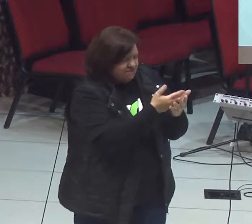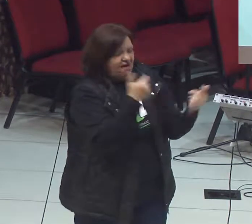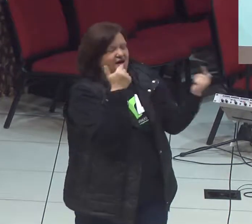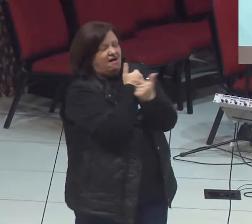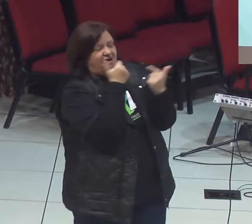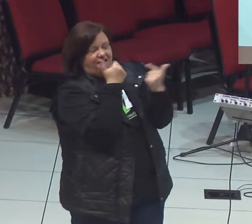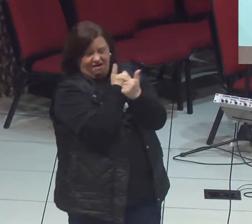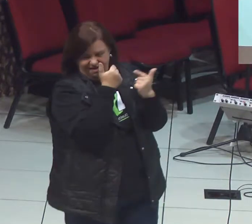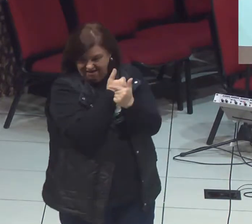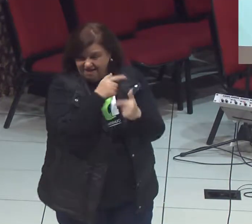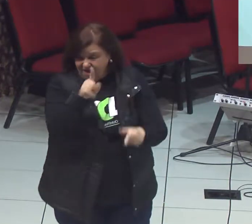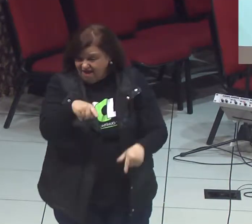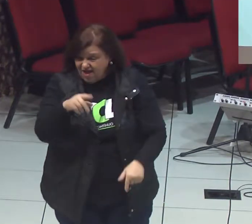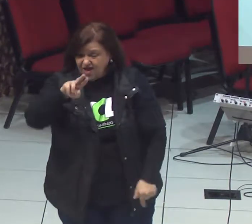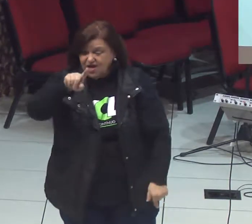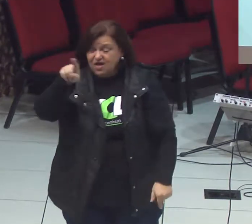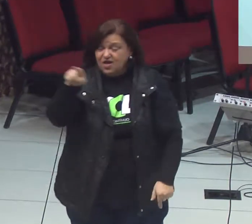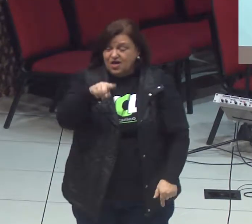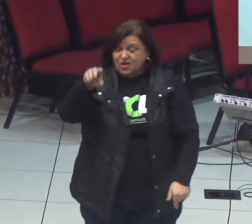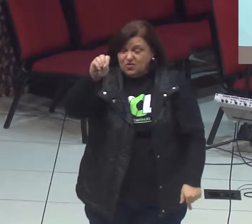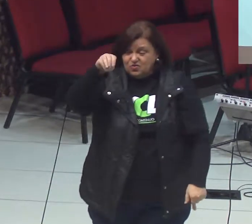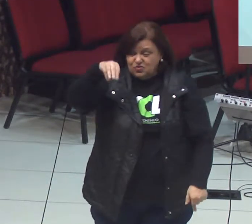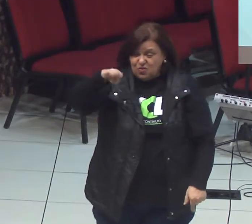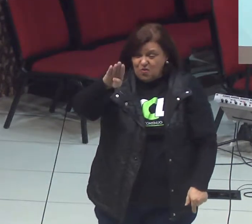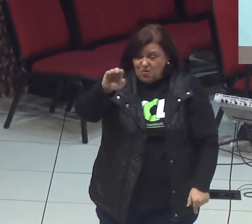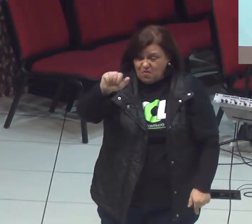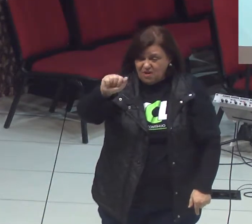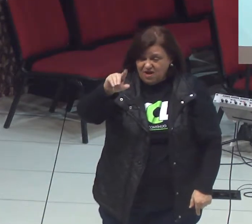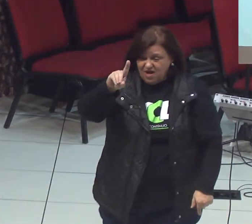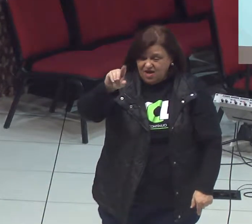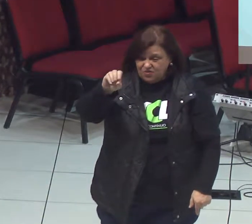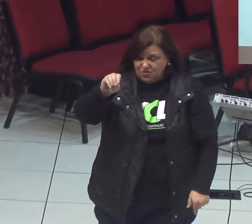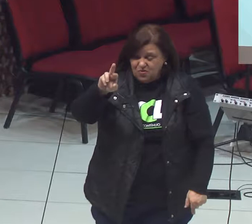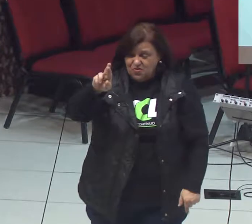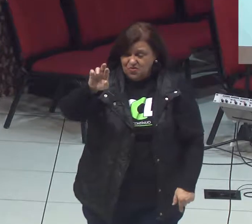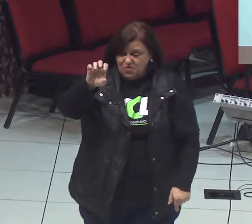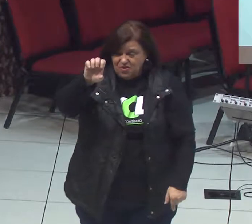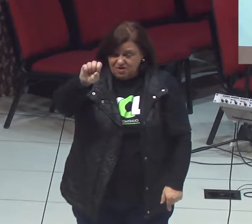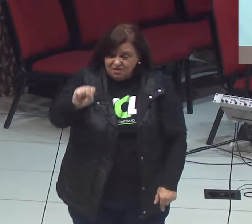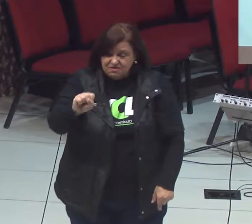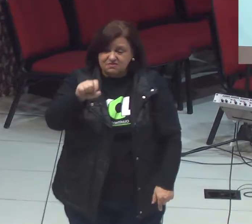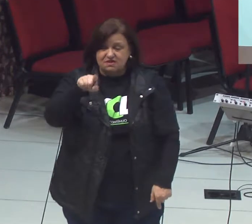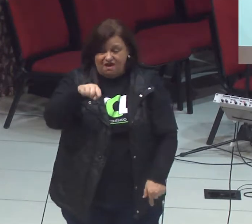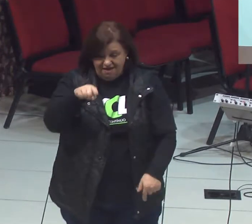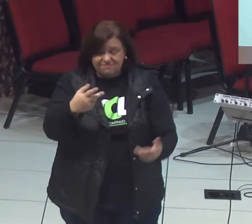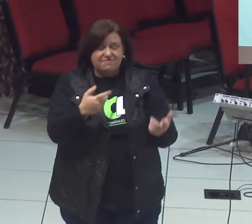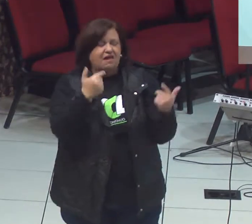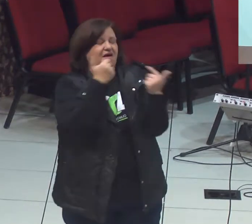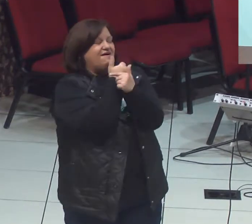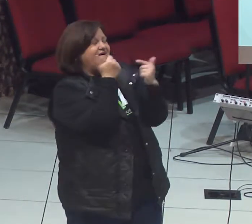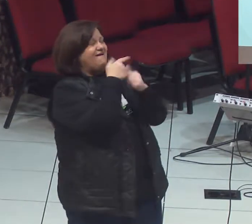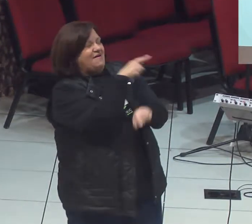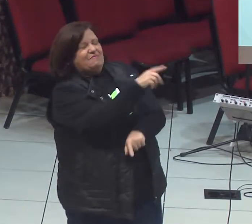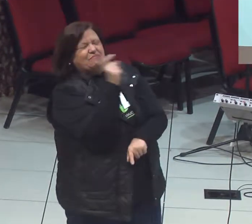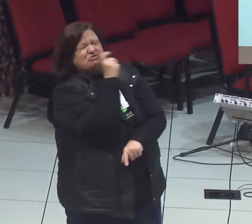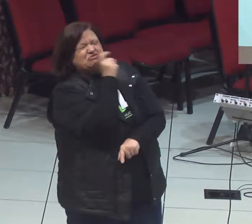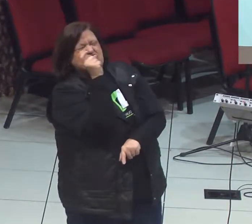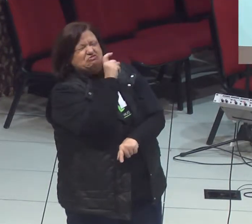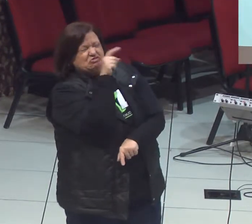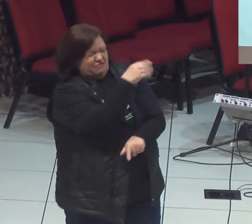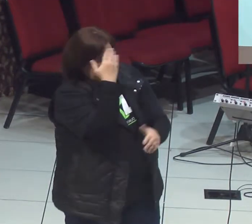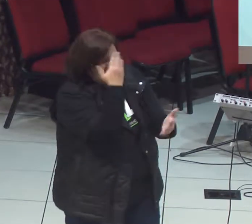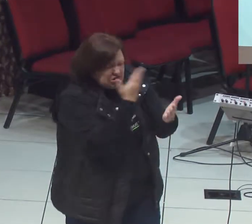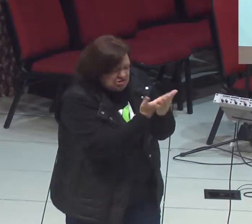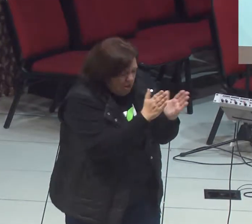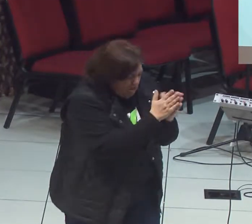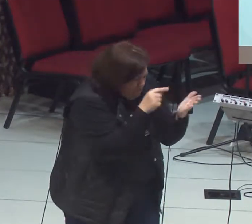Só que eu gostaria de usar uma das frases que eu usei aqui num dos TCLs, quando a gente falou sobre o que a Bíblia